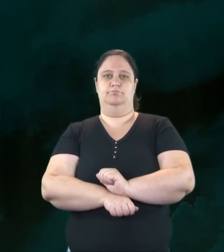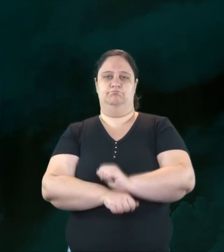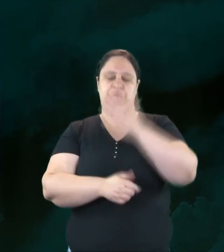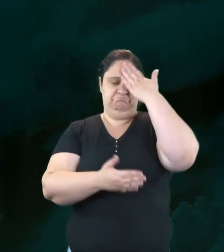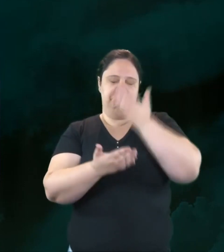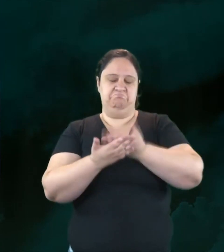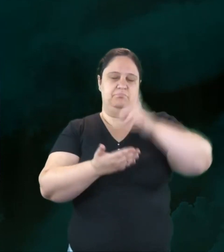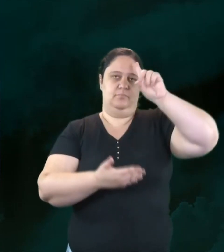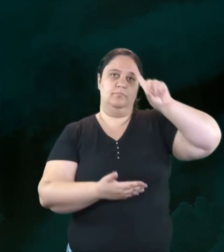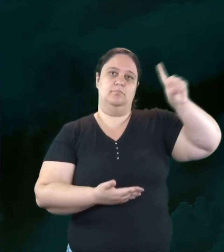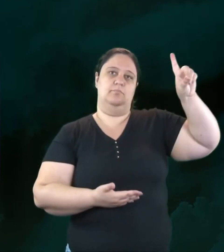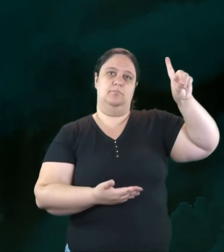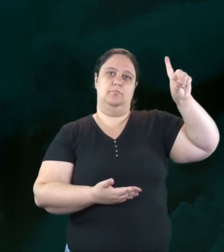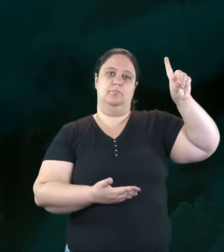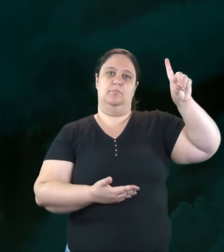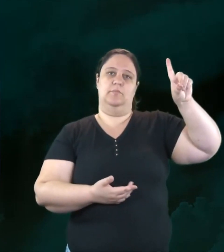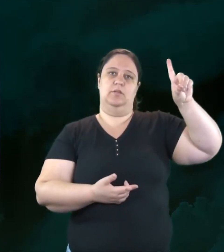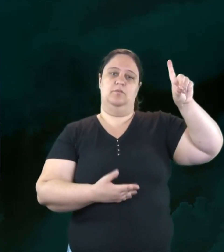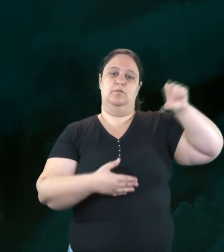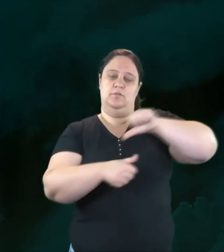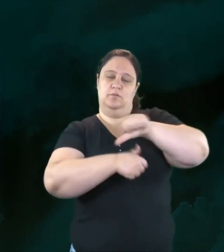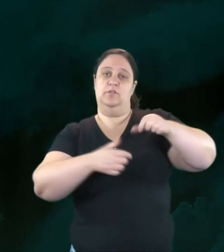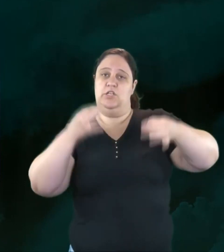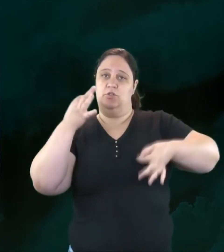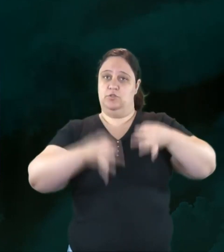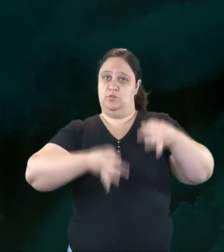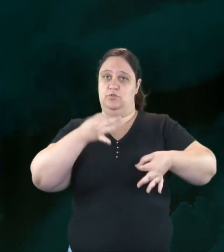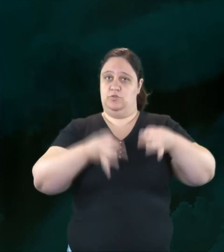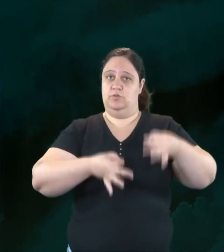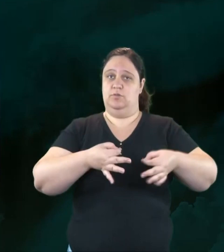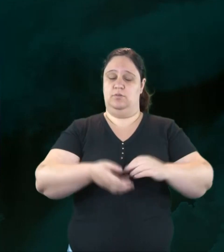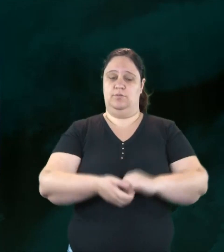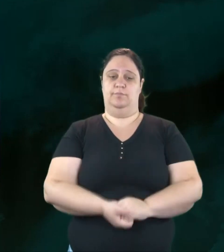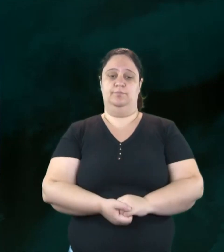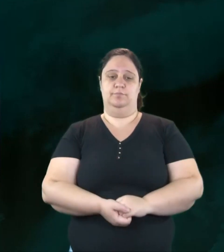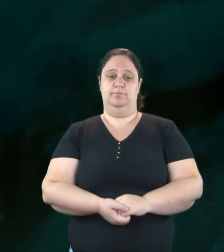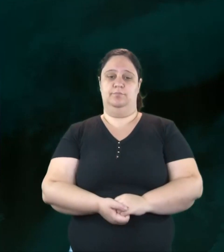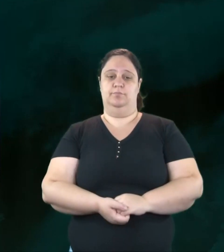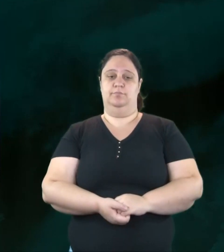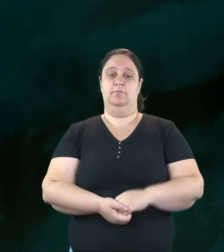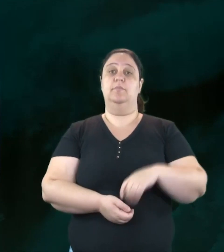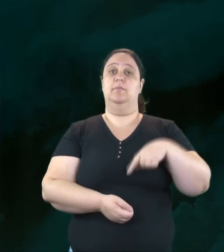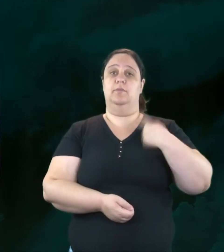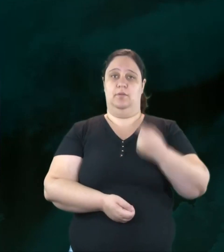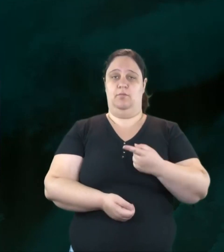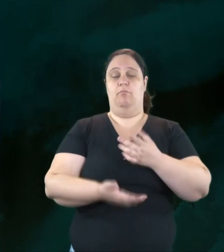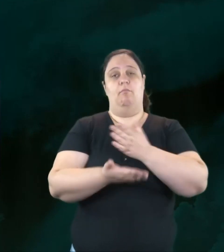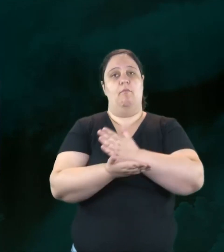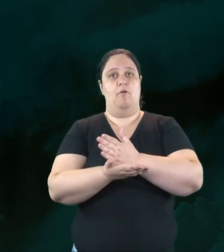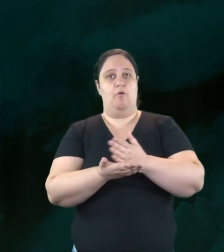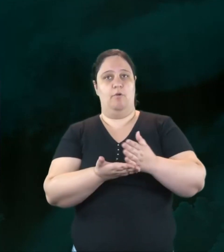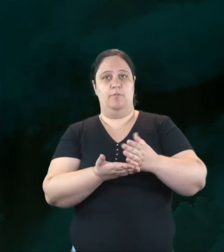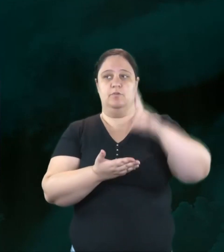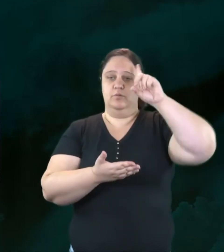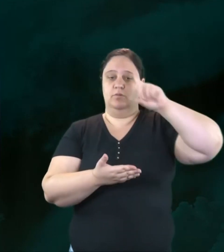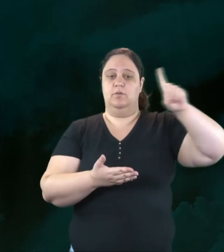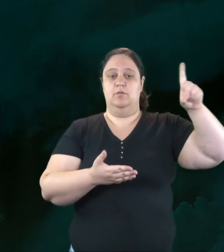Deus, isso lhe foi imputado por justiça. E a partir de Abraão, irmãos, Deus fez